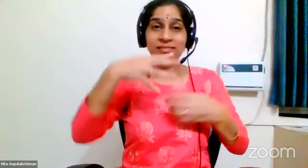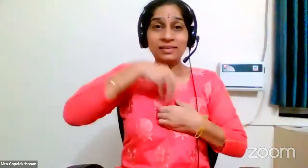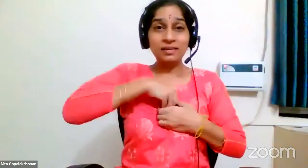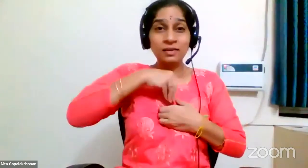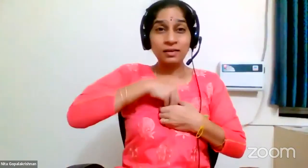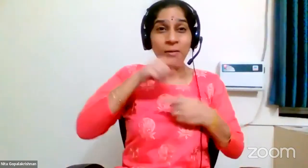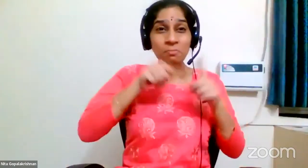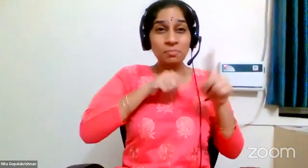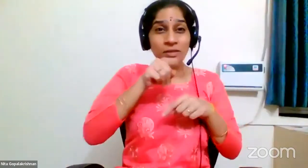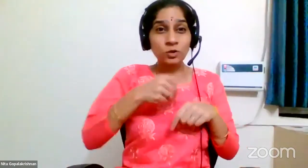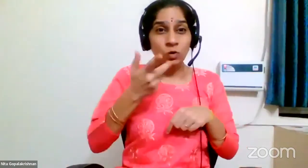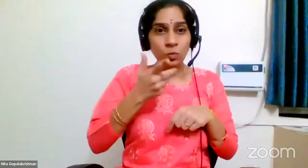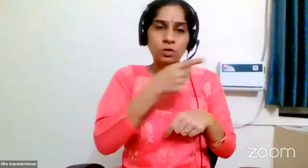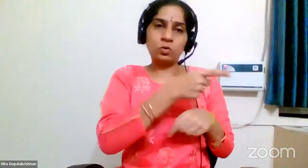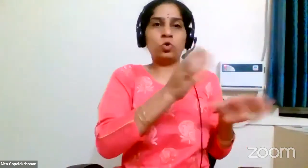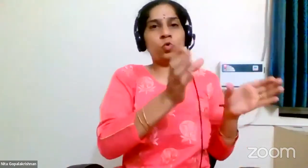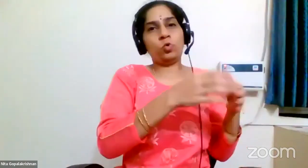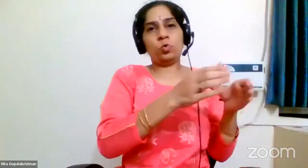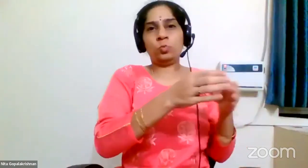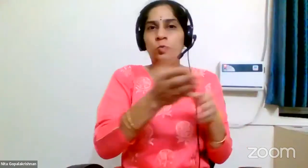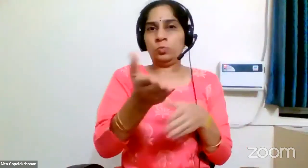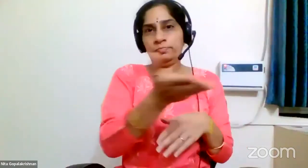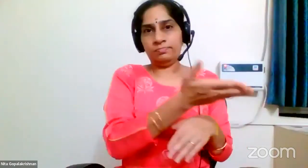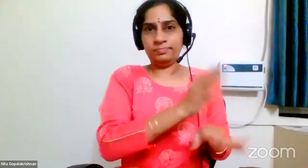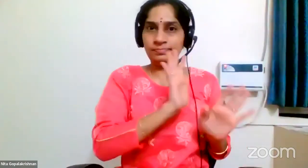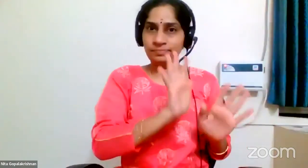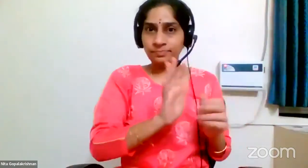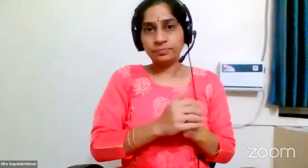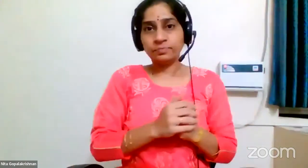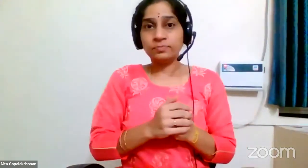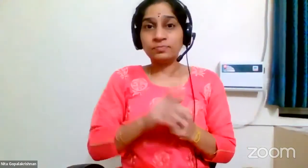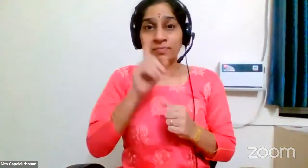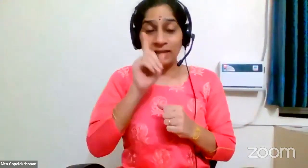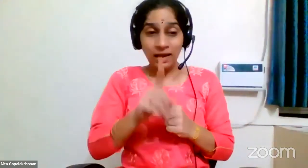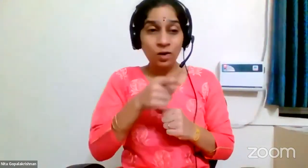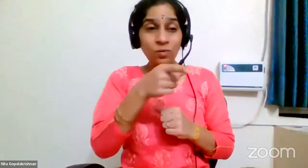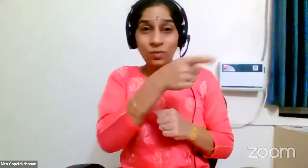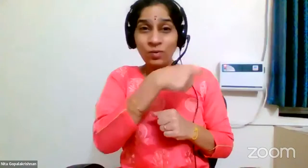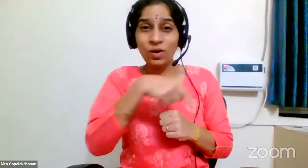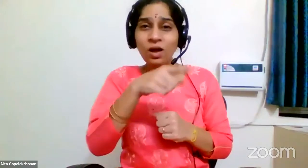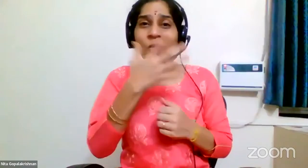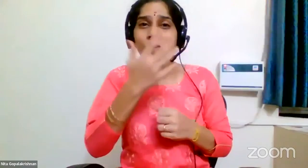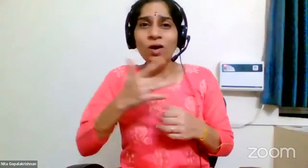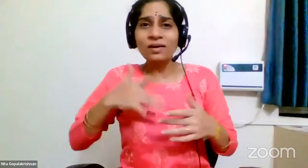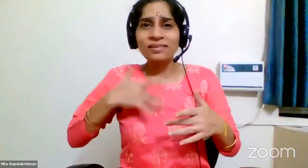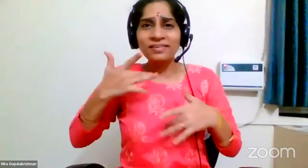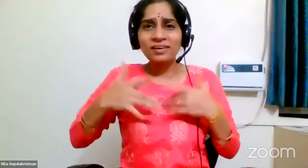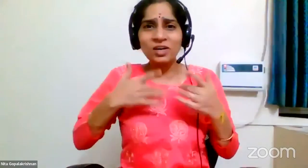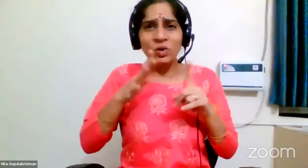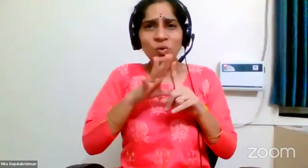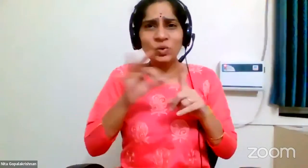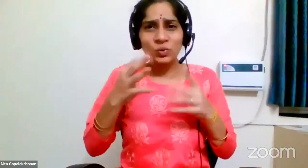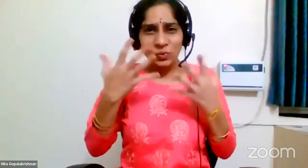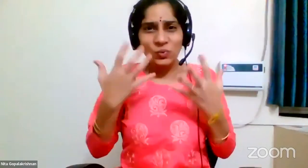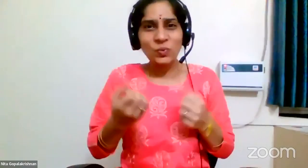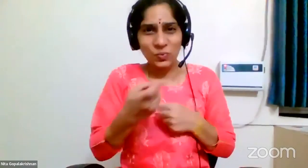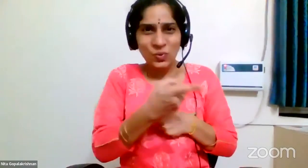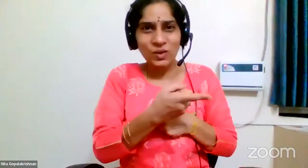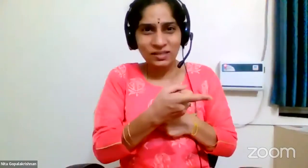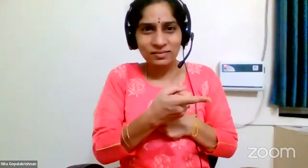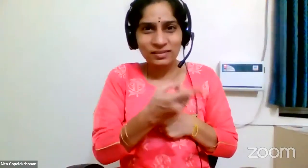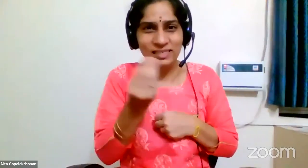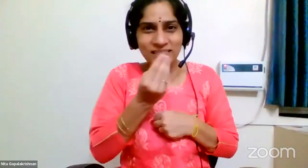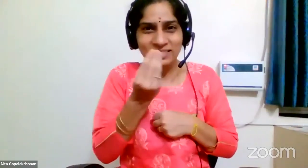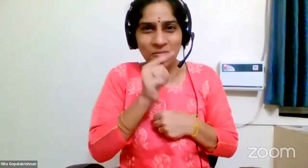हैं इच्छा पूर्ति के, कि अगर आपको कोई इच्छा है तो किस प्रकार से उनकी पूर्ति होनी चाहिए, कि कुछ इच्छाएं जिनको प्रोहिबिटेड किया गया है,